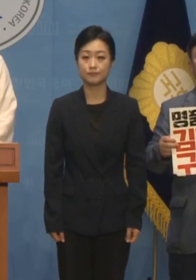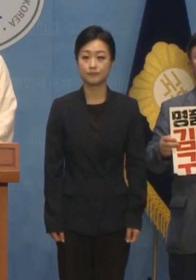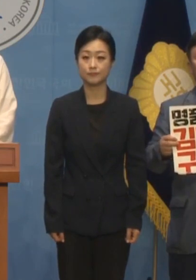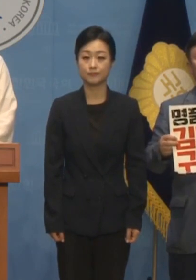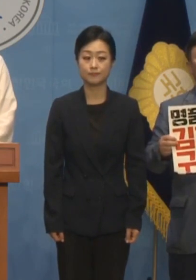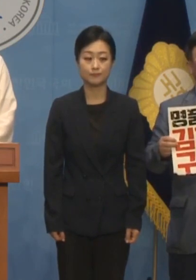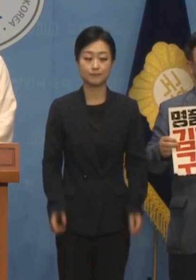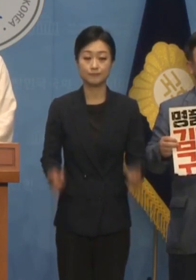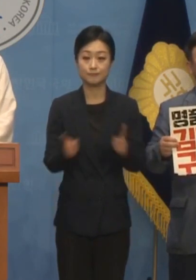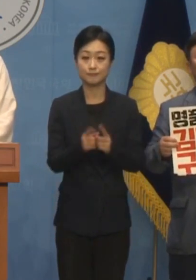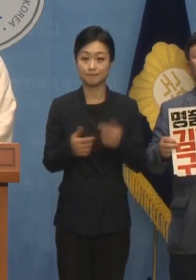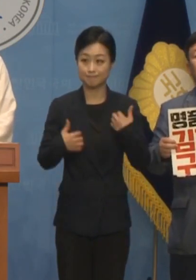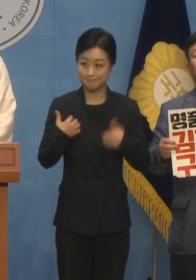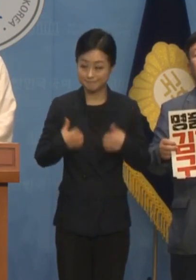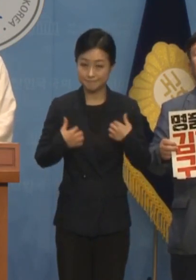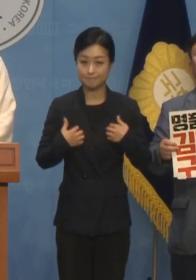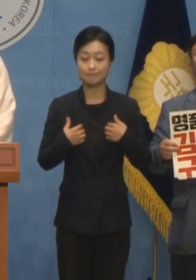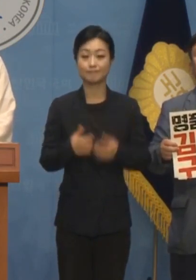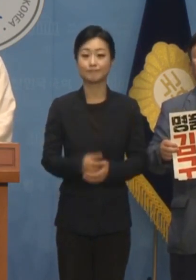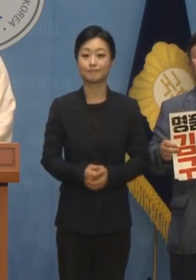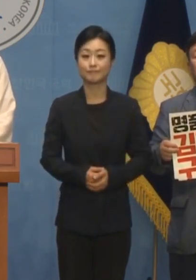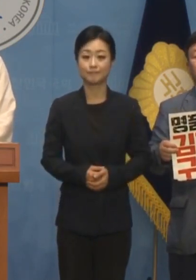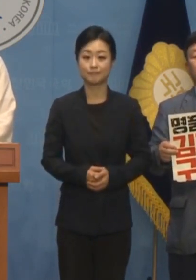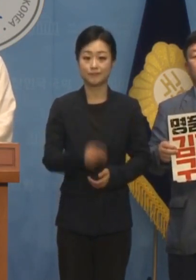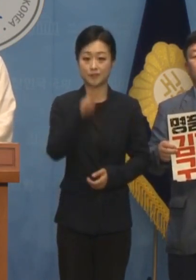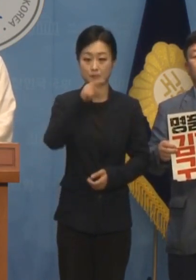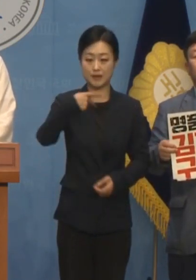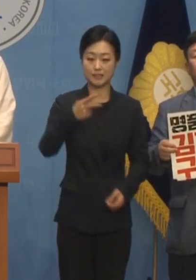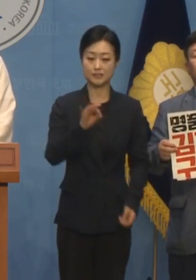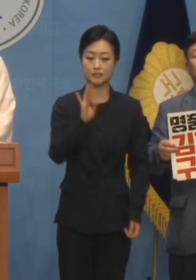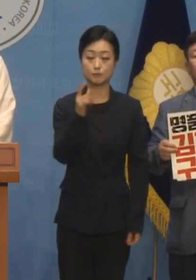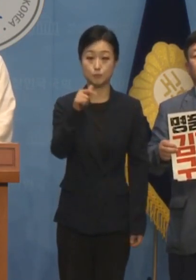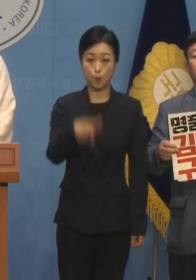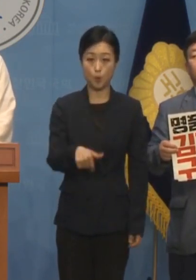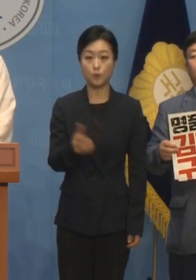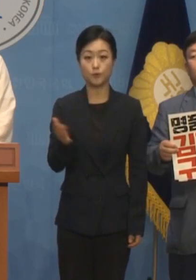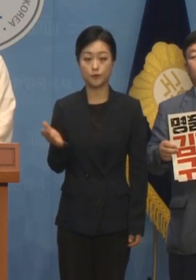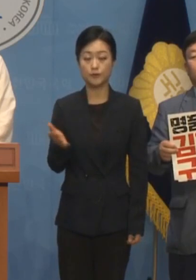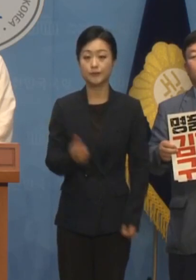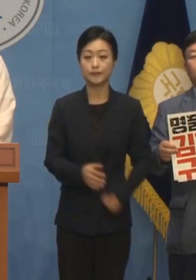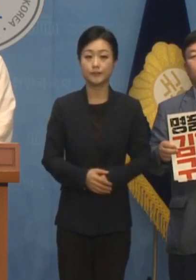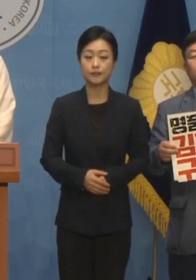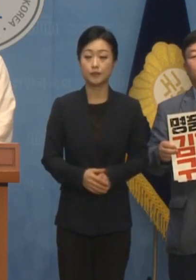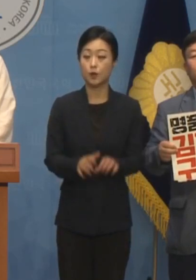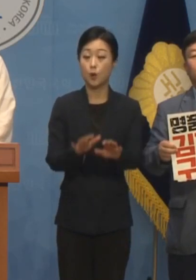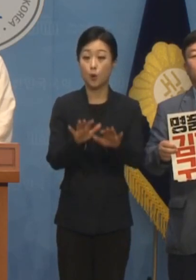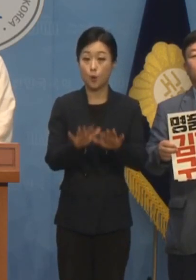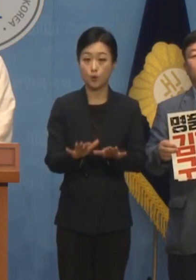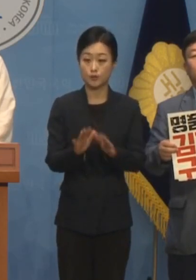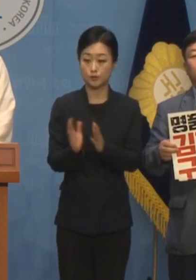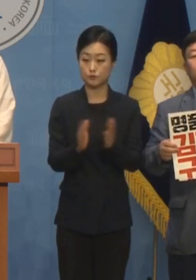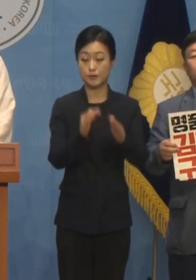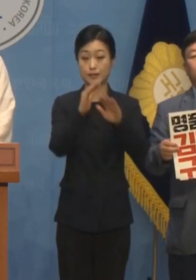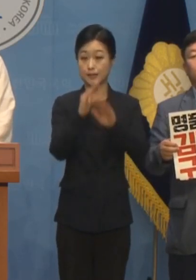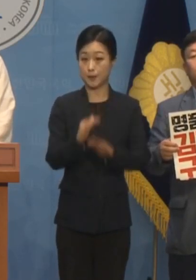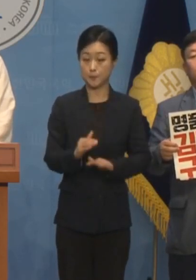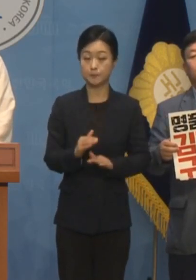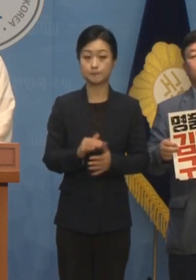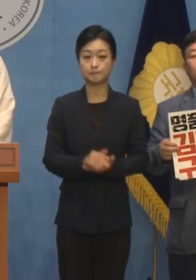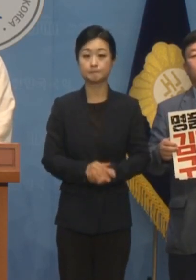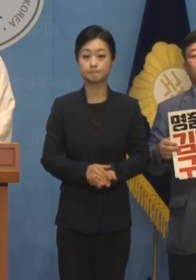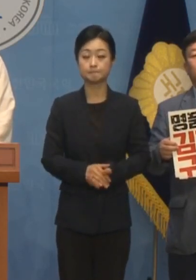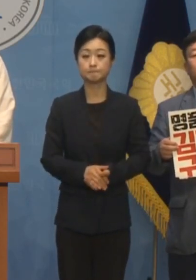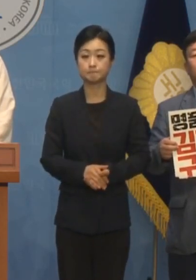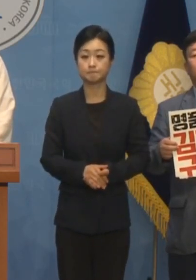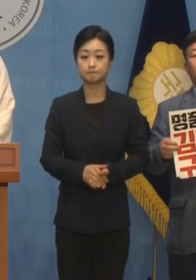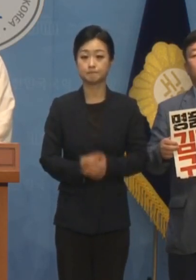네, 안녕하십니까. 이채양면주 시민연대 박승복 사무총장입니다. 제가 오늘 준비한